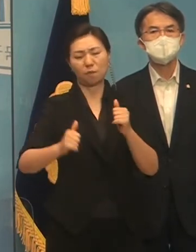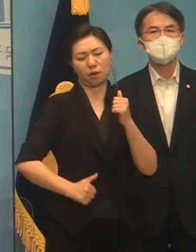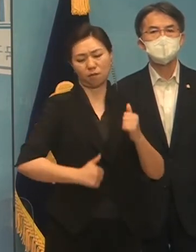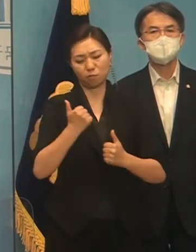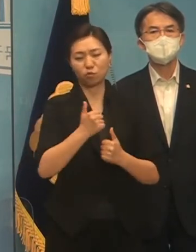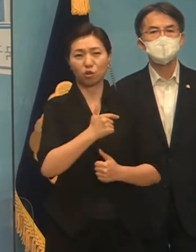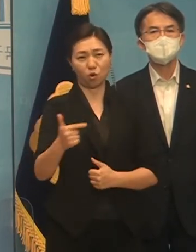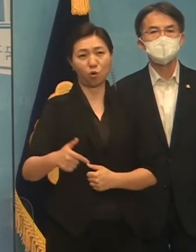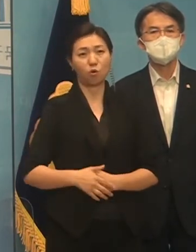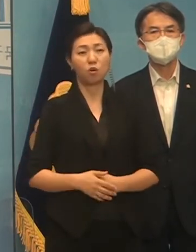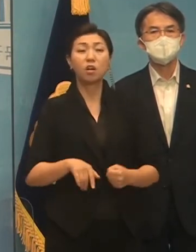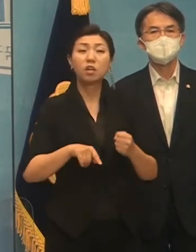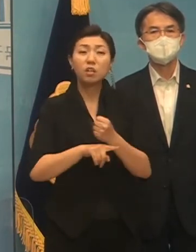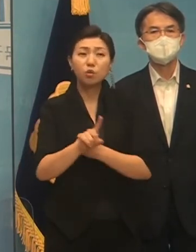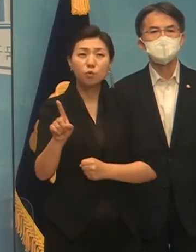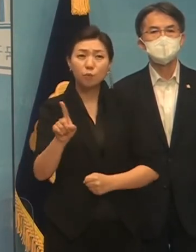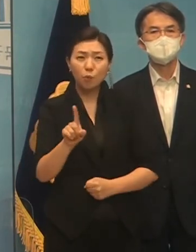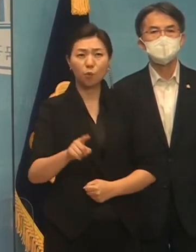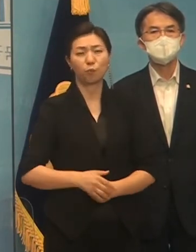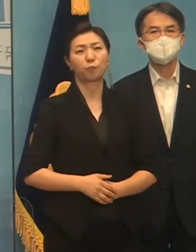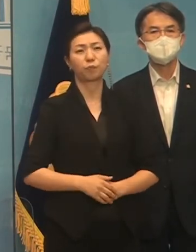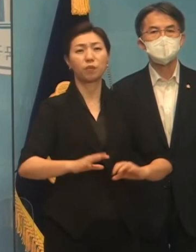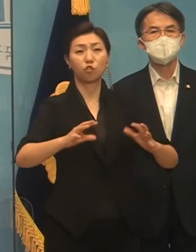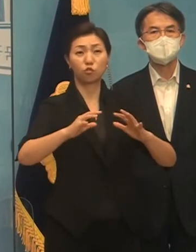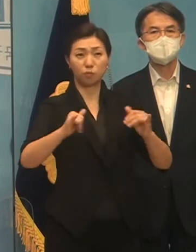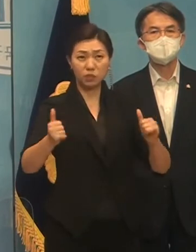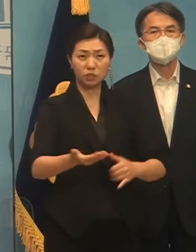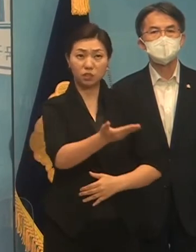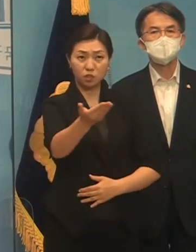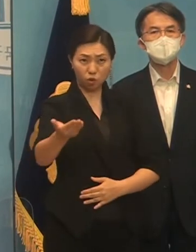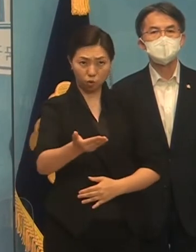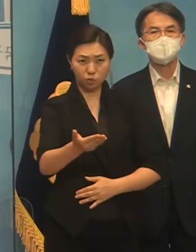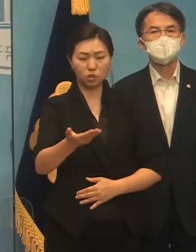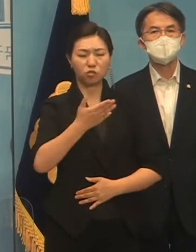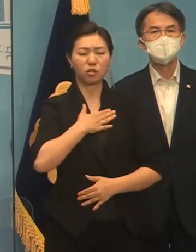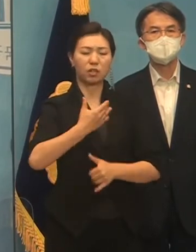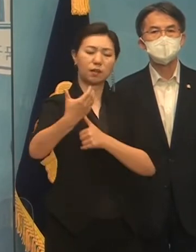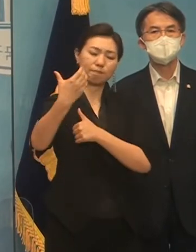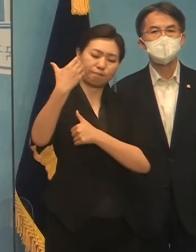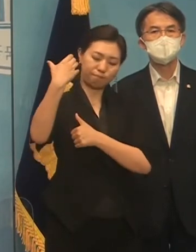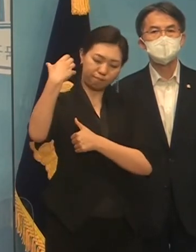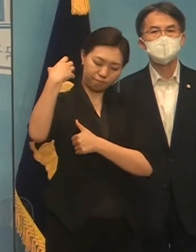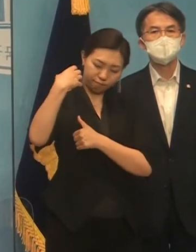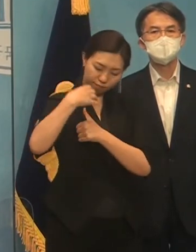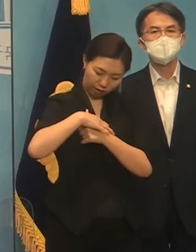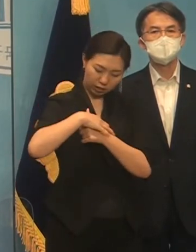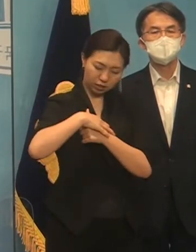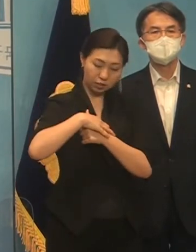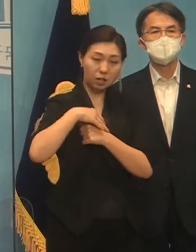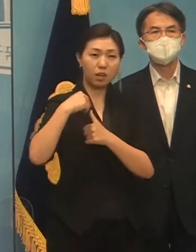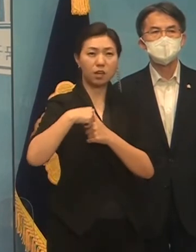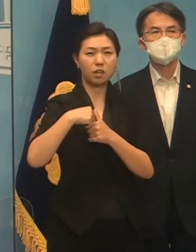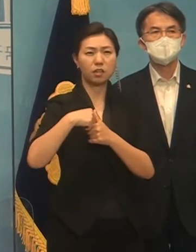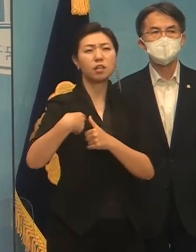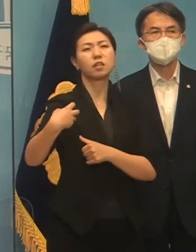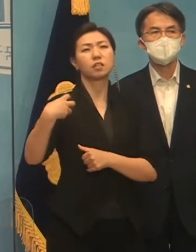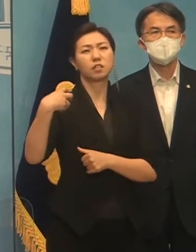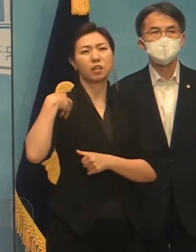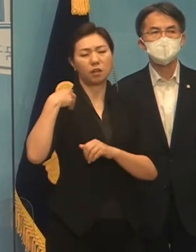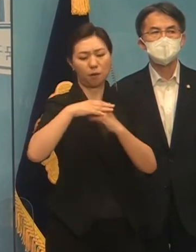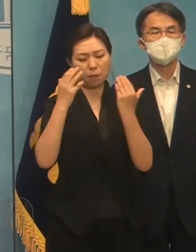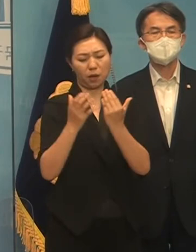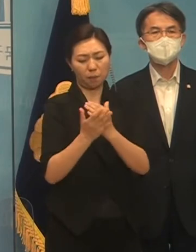왜 분노했는가? 국민 여러분들께서 우리 당에 부여해 주신 임무를 완수하지 못했기